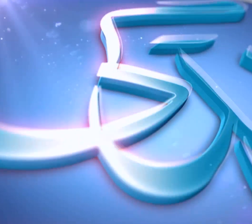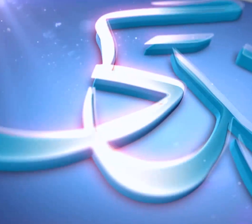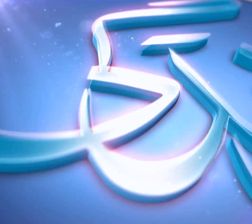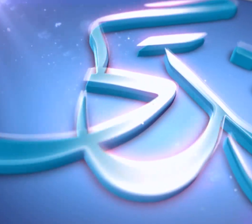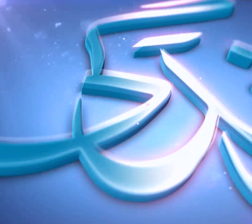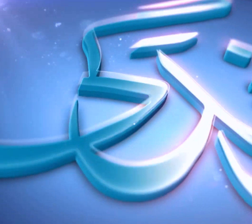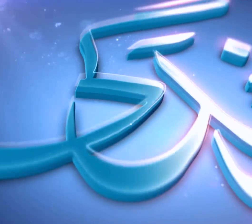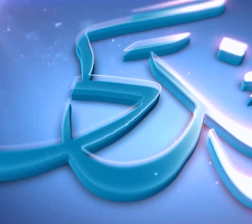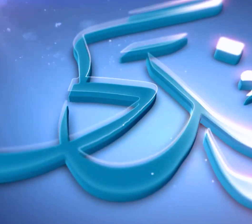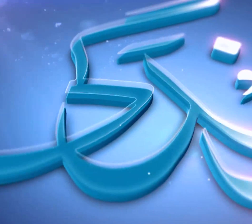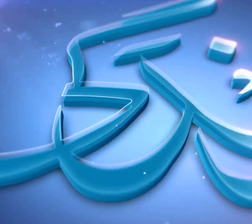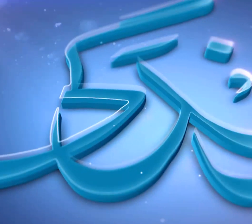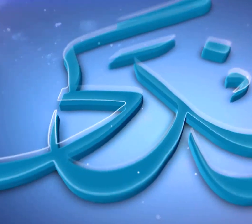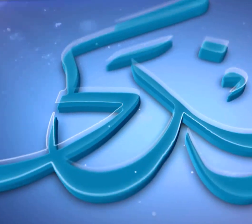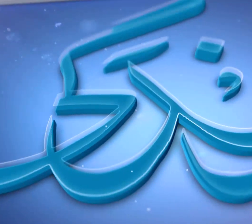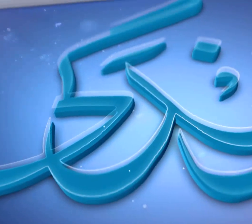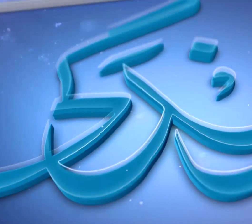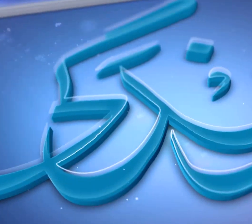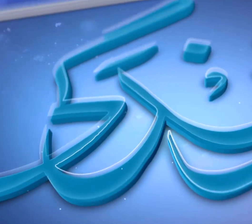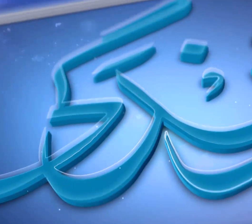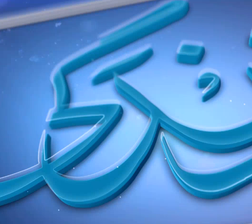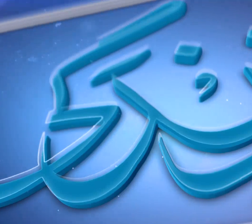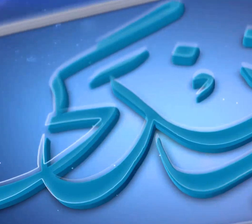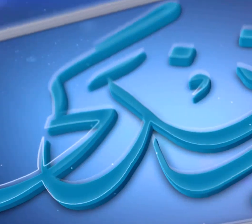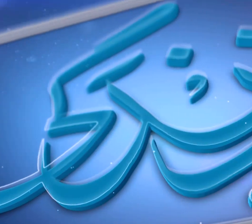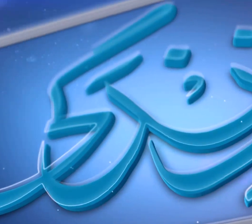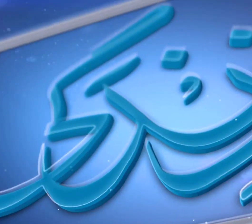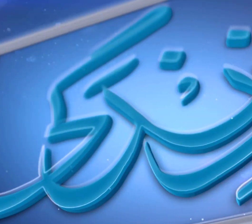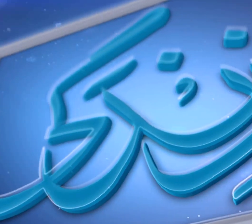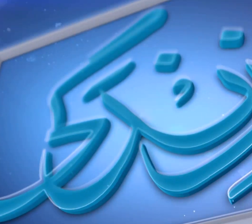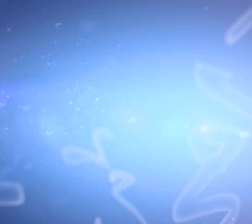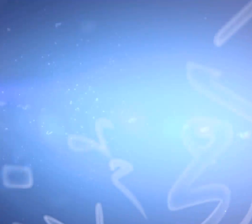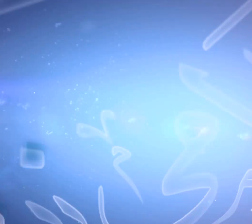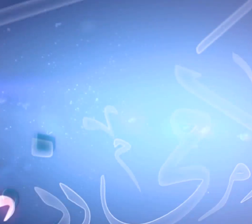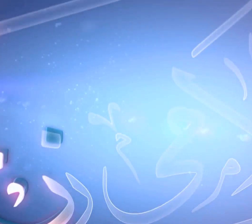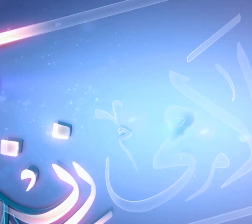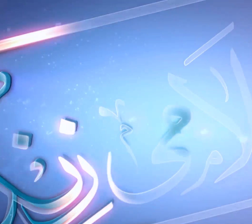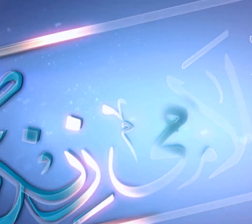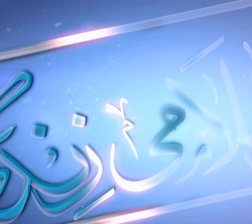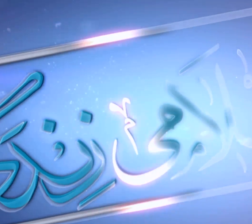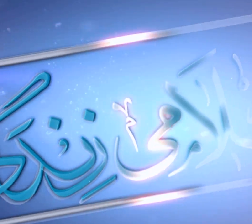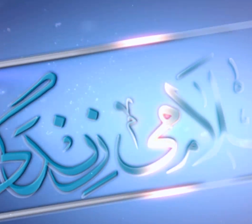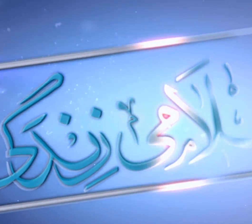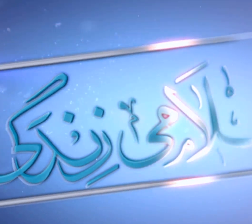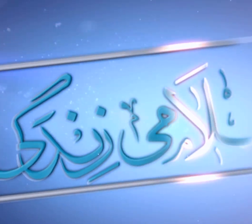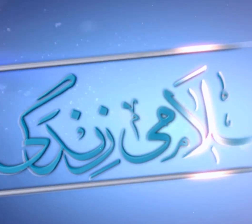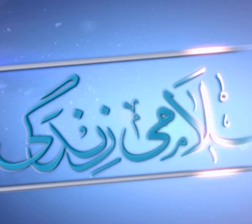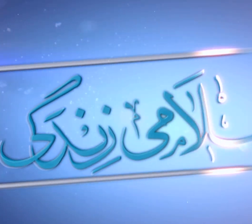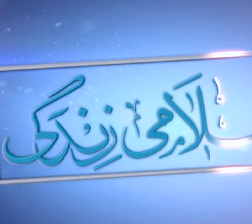لیے مسلمان، میں اسی لیے نمازی۔ میری زندگی کا مقصد